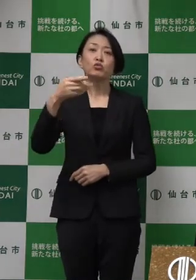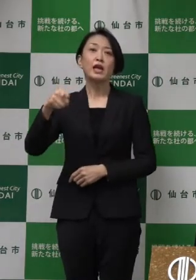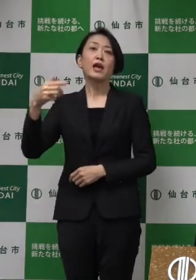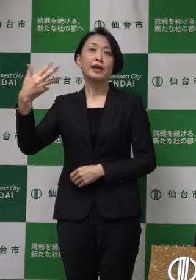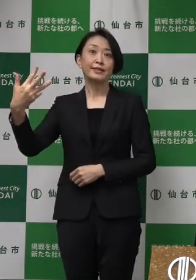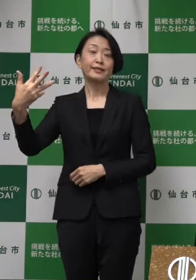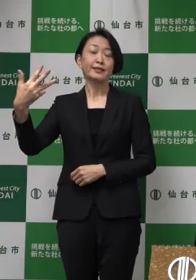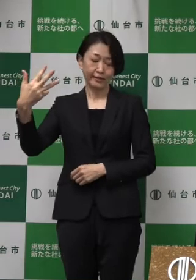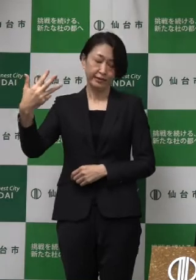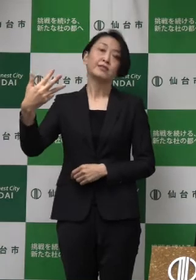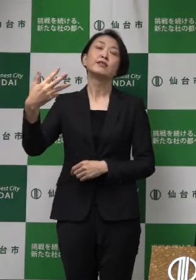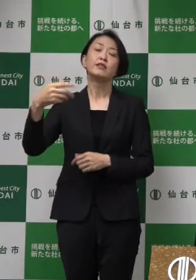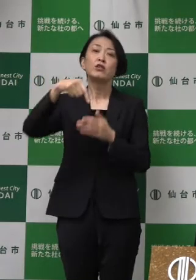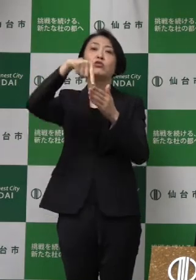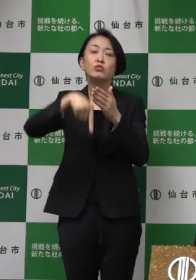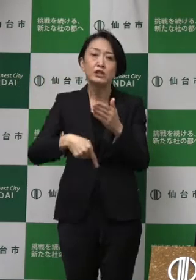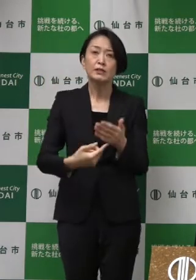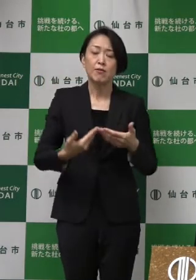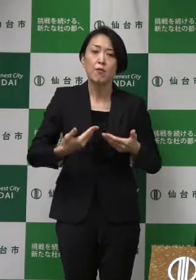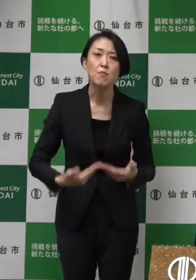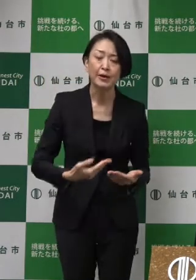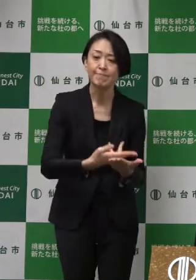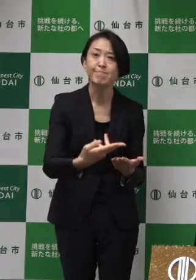89.8%、 それから重症者では